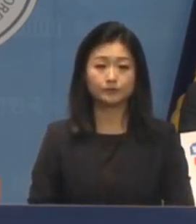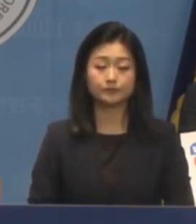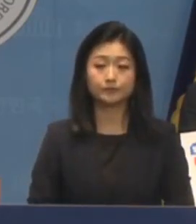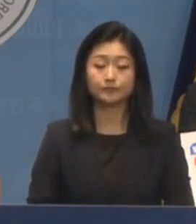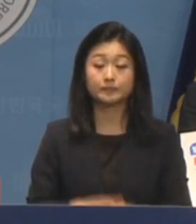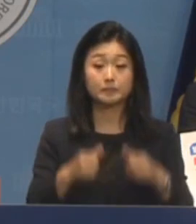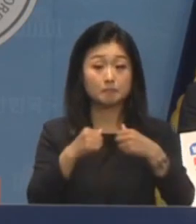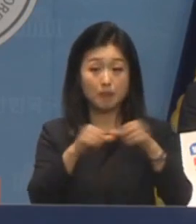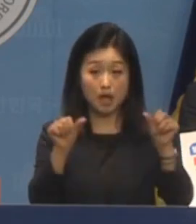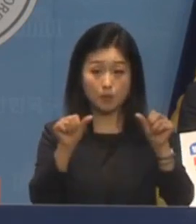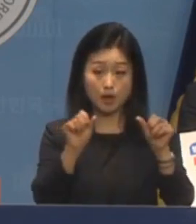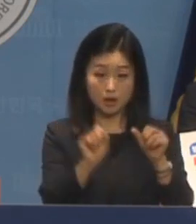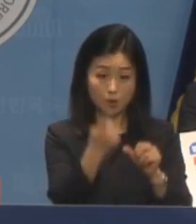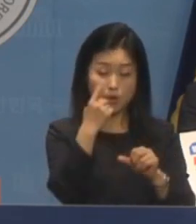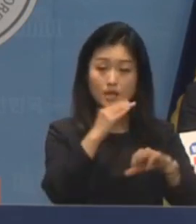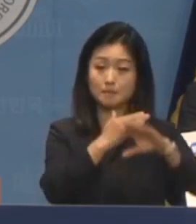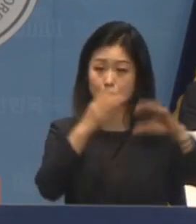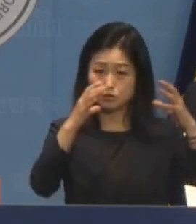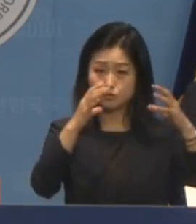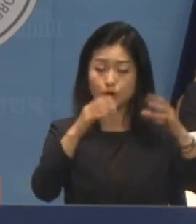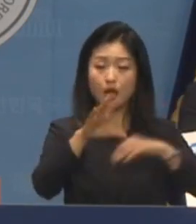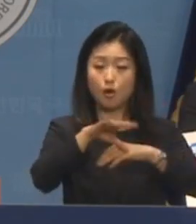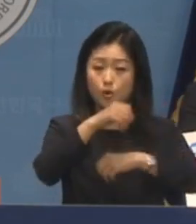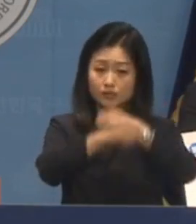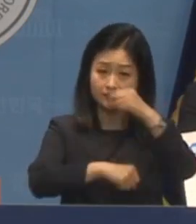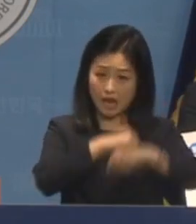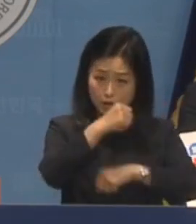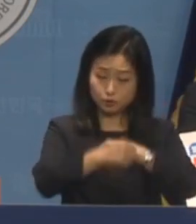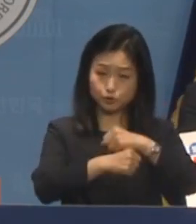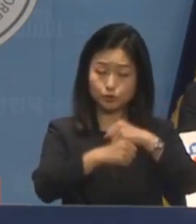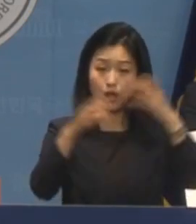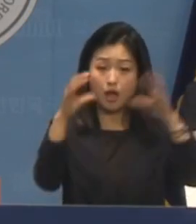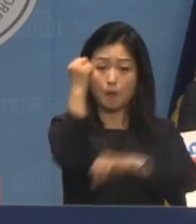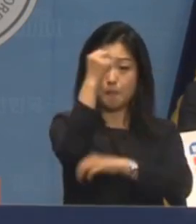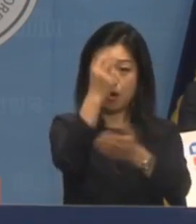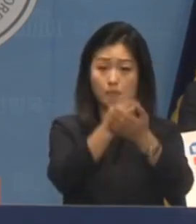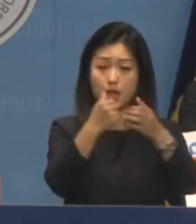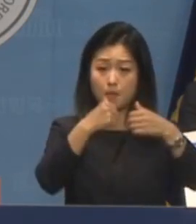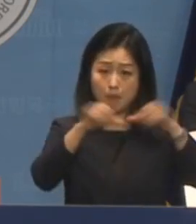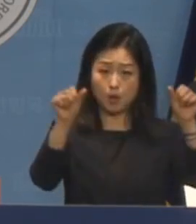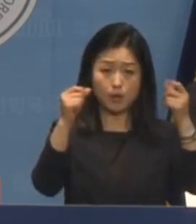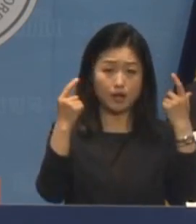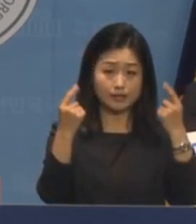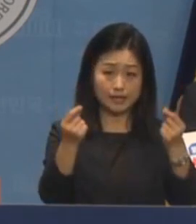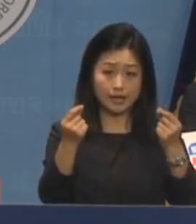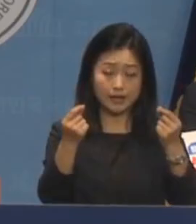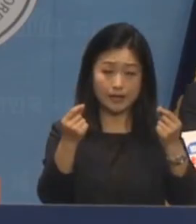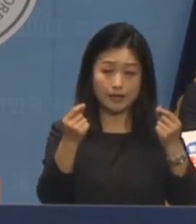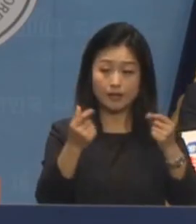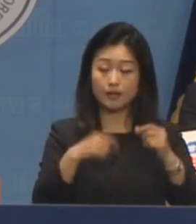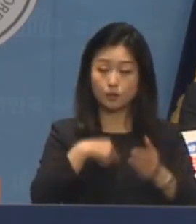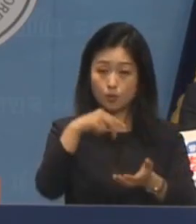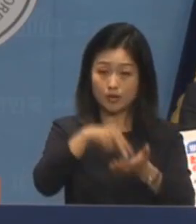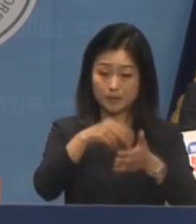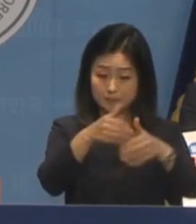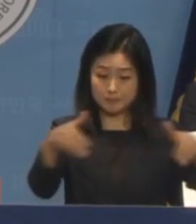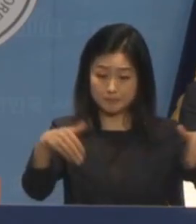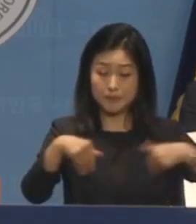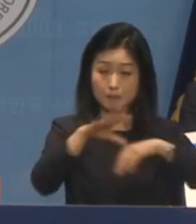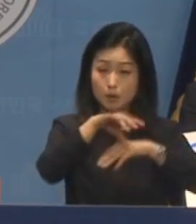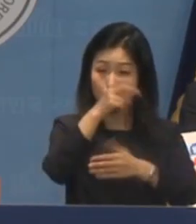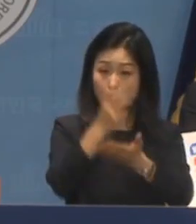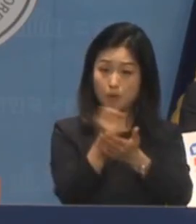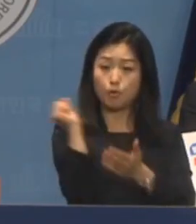그 파괴는 민주주의와 언론 자유를 규정한 헌법을 파괴하는 일이고 방송 독립성을 규정한